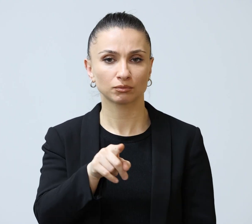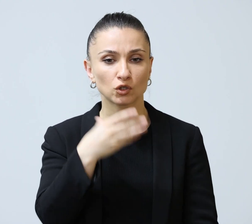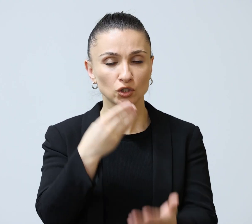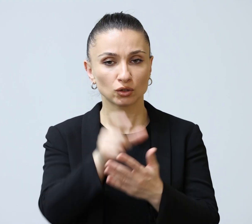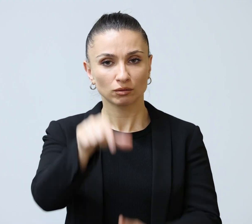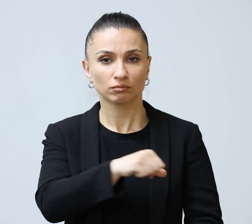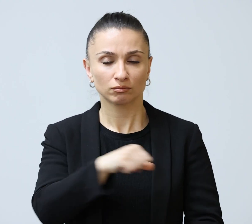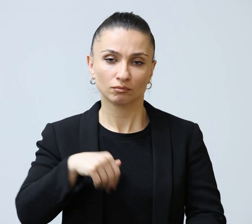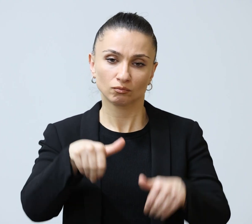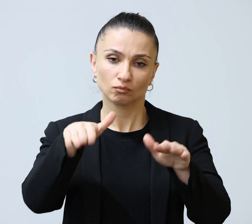տեսանկարահանել։